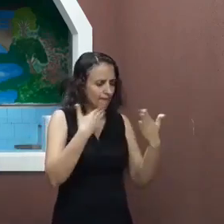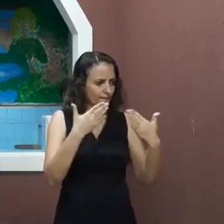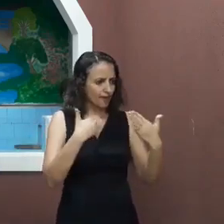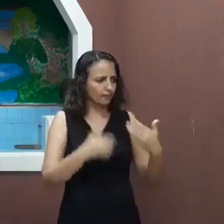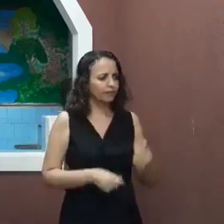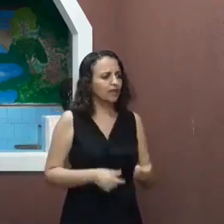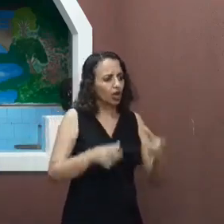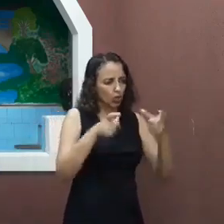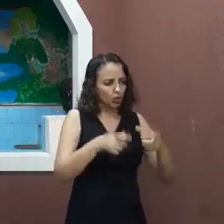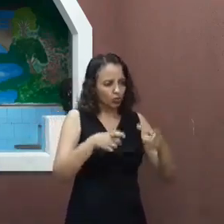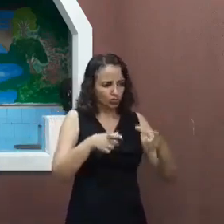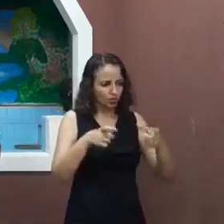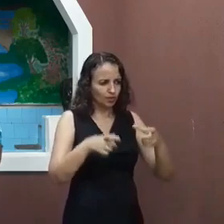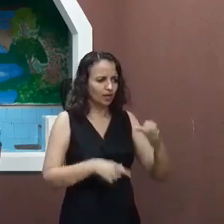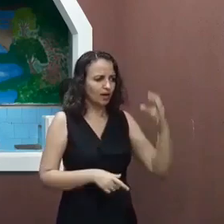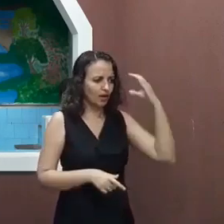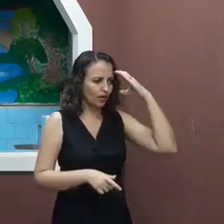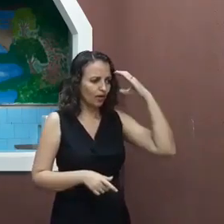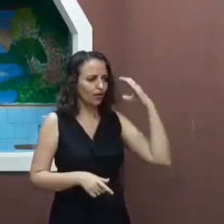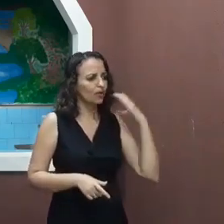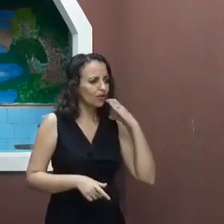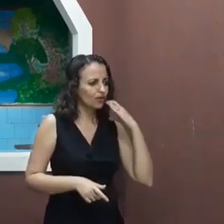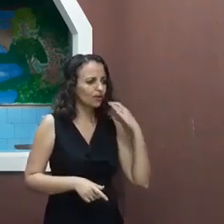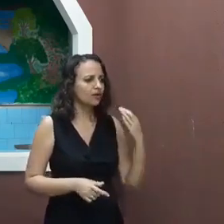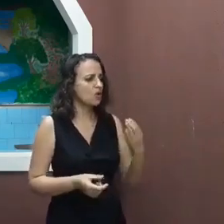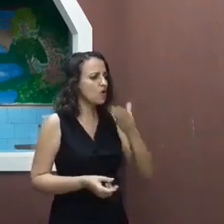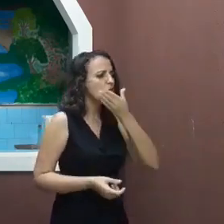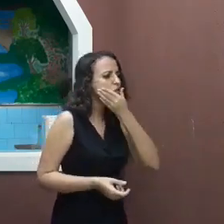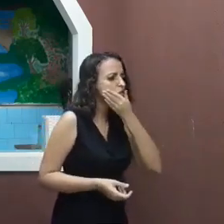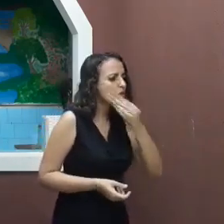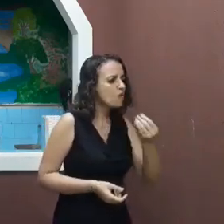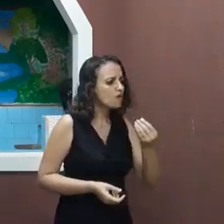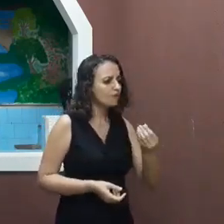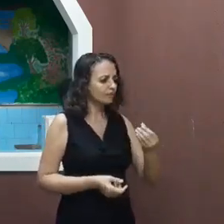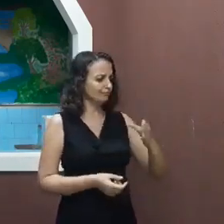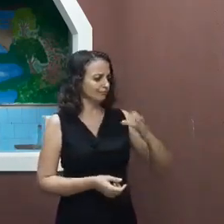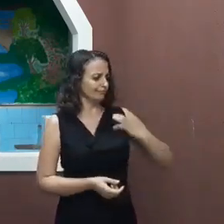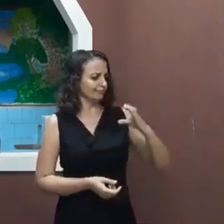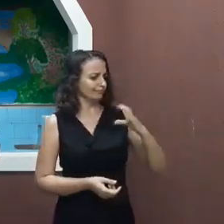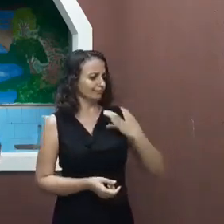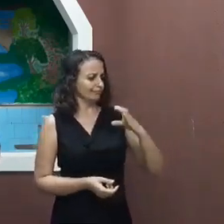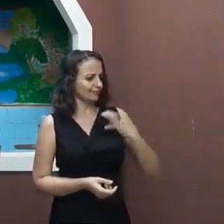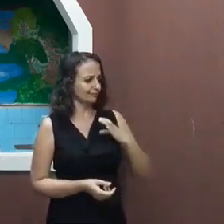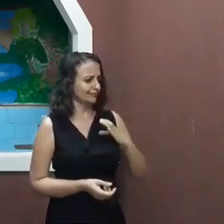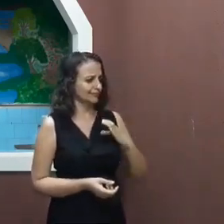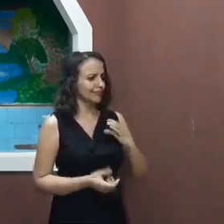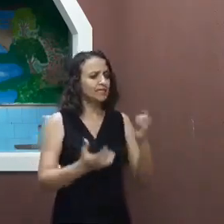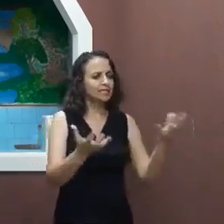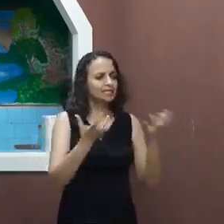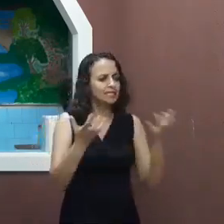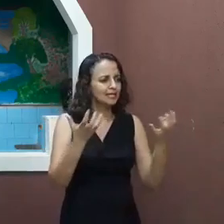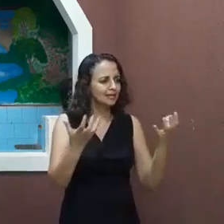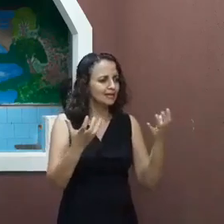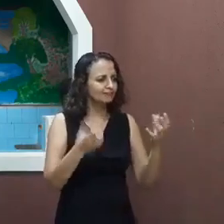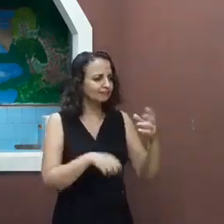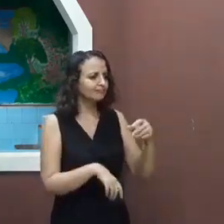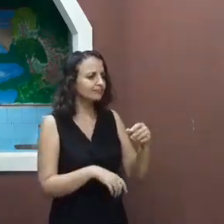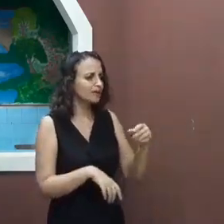um homem muito rico, mas muito rico. Olha só que interessante. E ele queria que na Coreia,